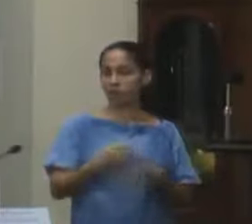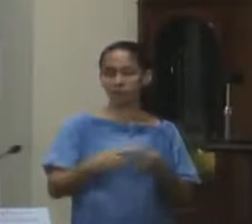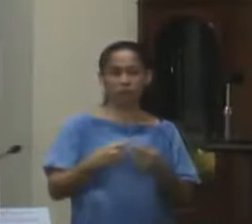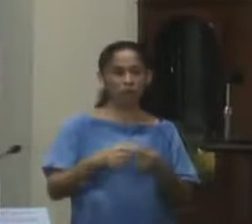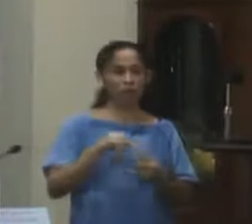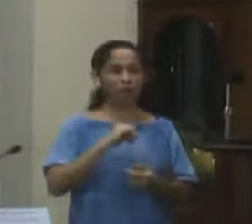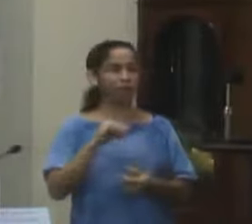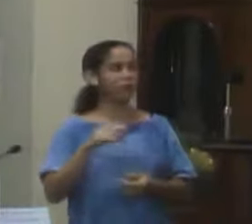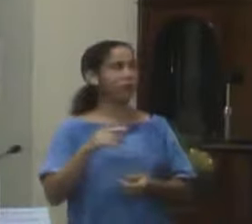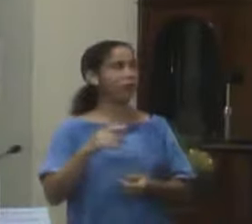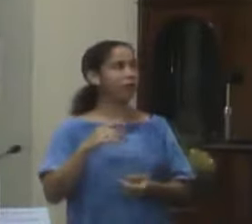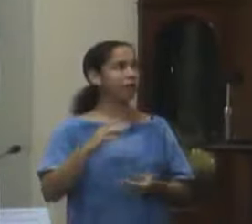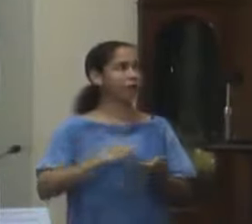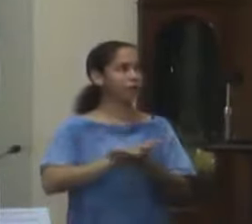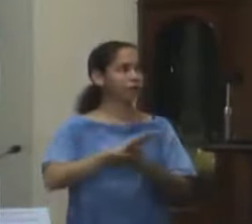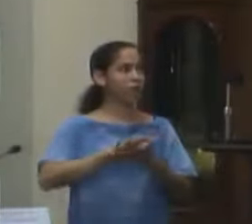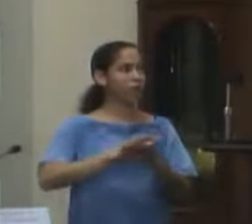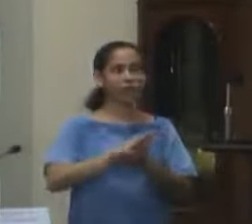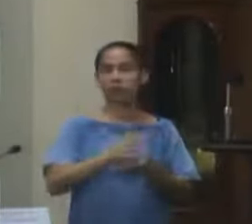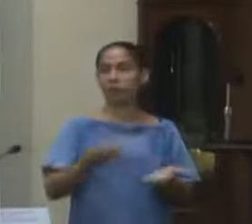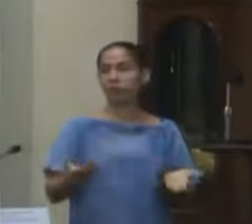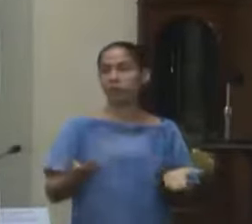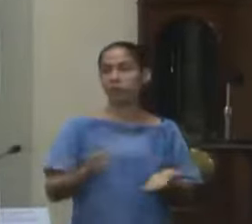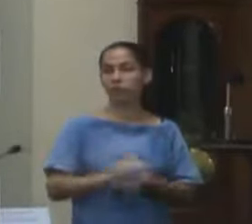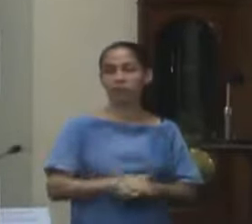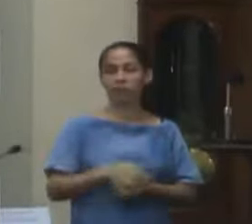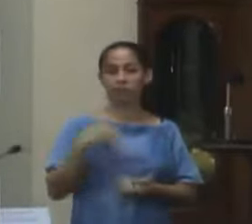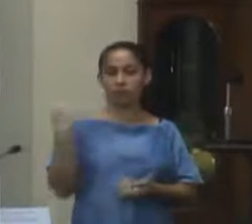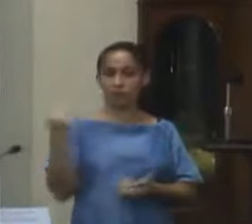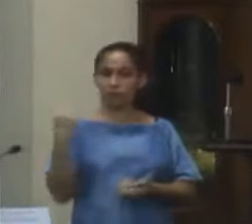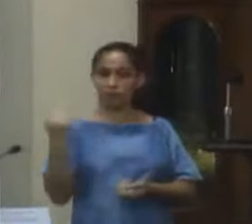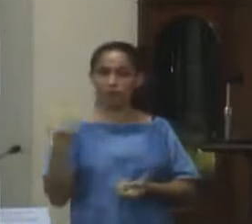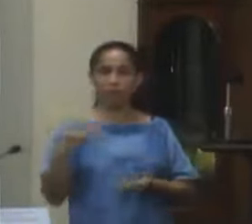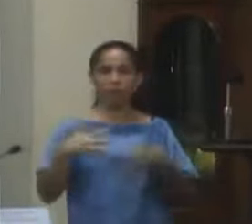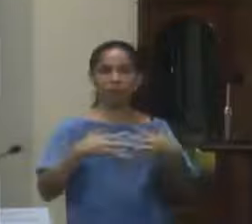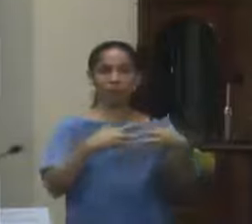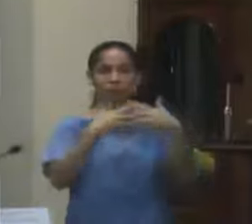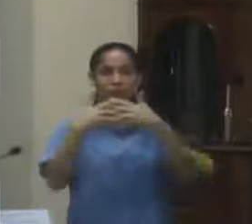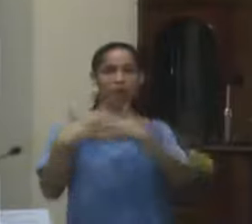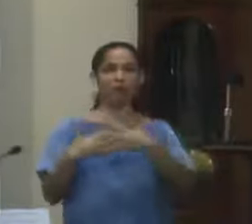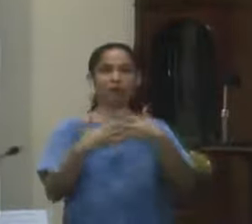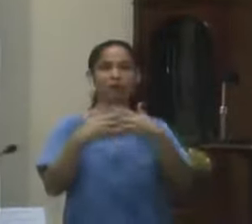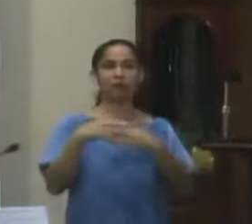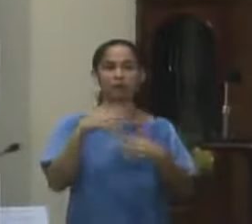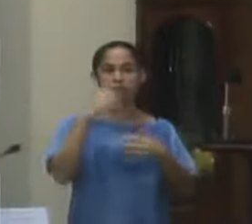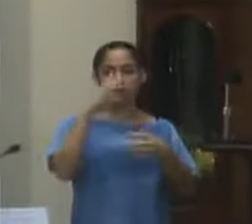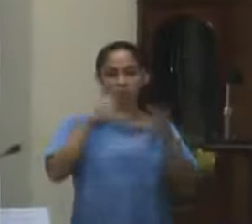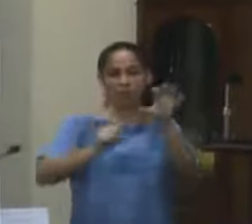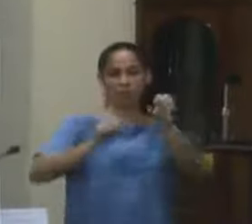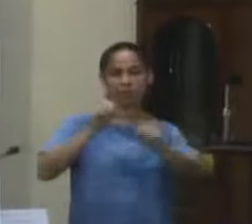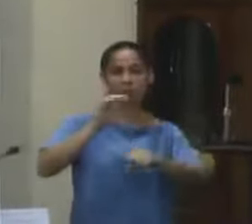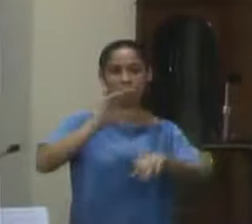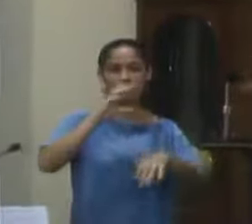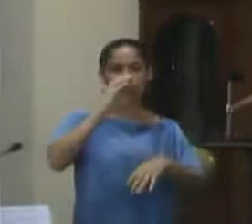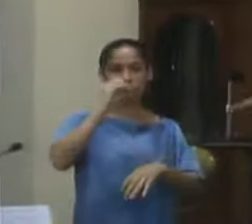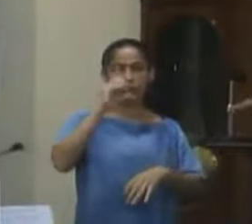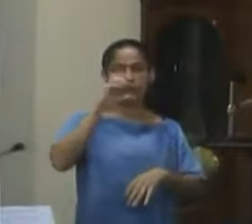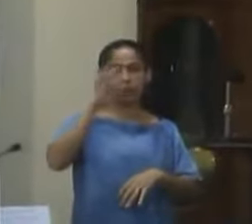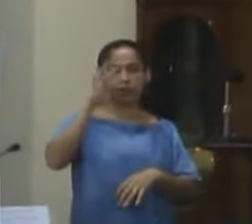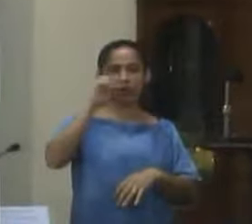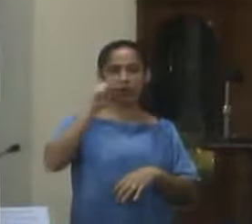senão nada vale, Silvio. Esse caminhão de grande valia, de grande